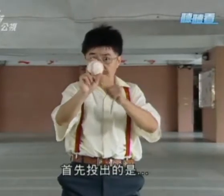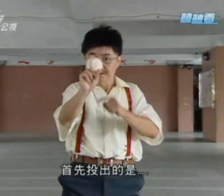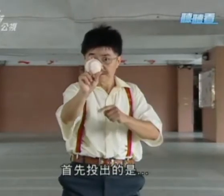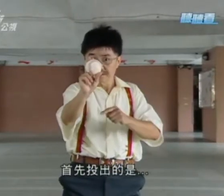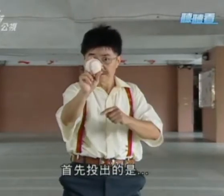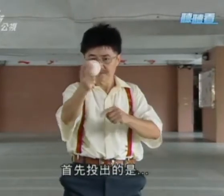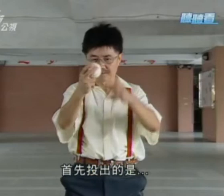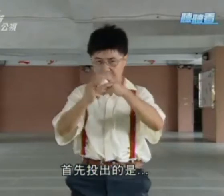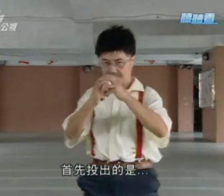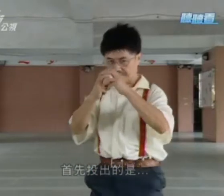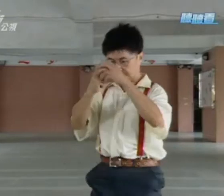的是